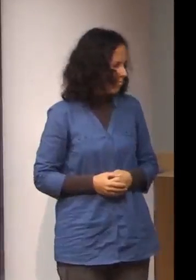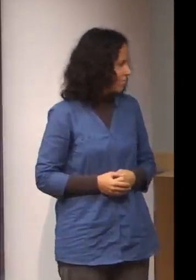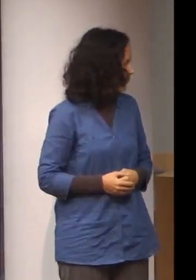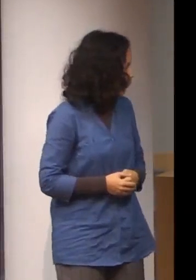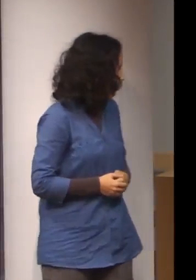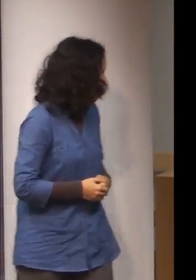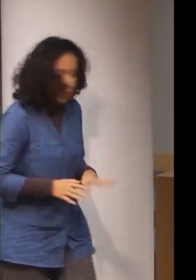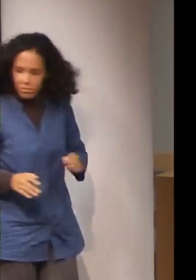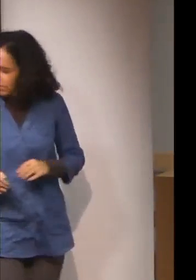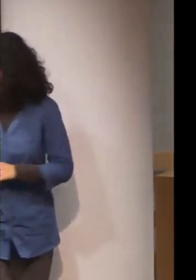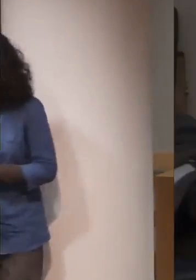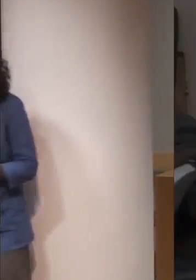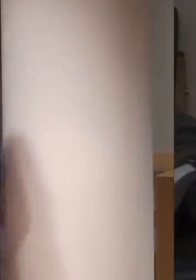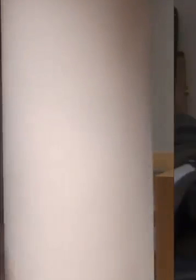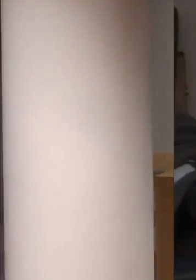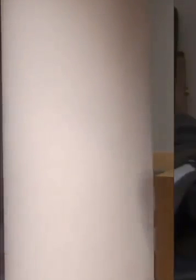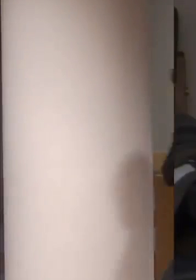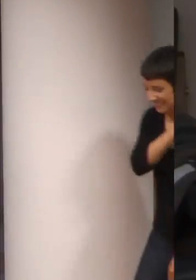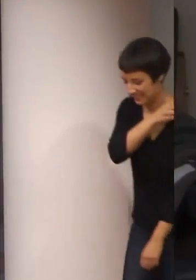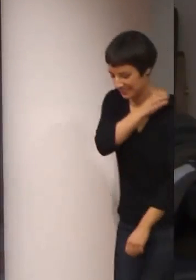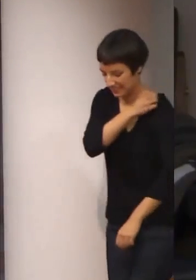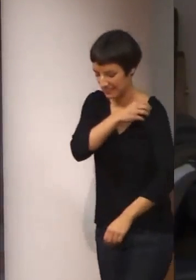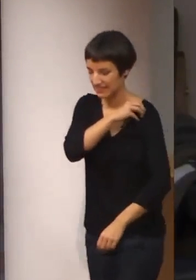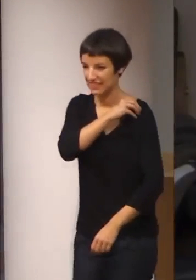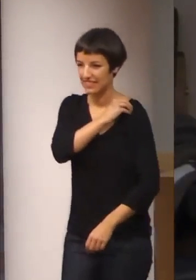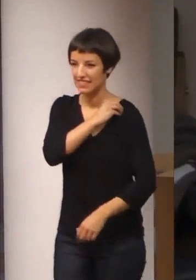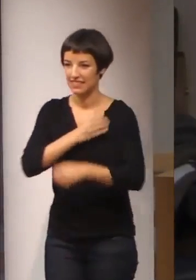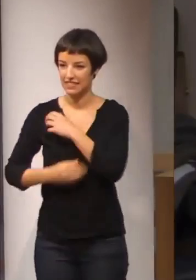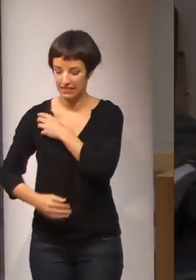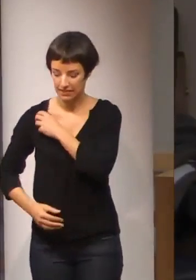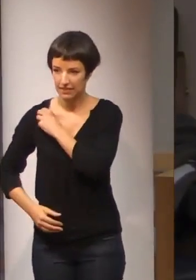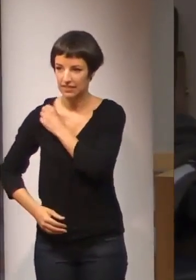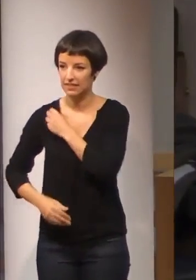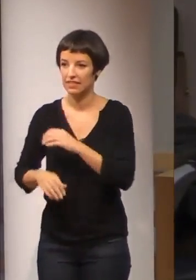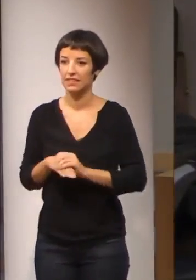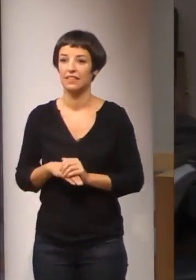Bueno, si os parece, vamos empezando la segunda mesa,